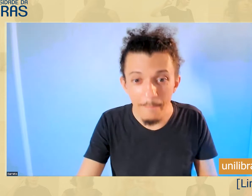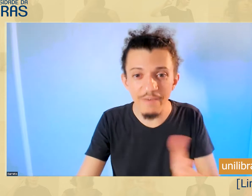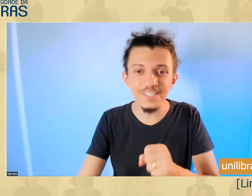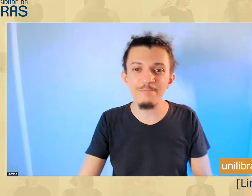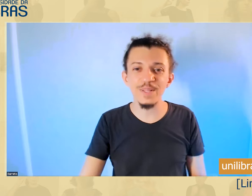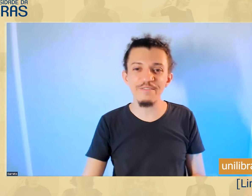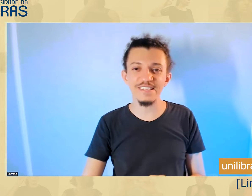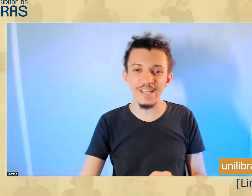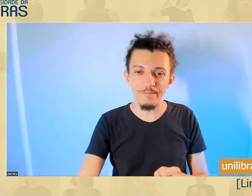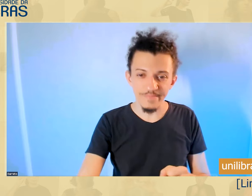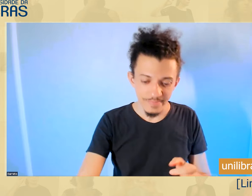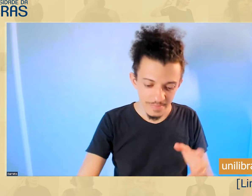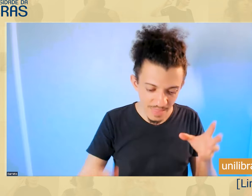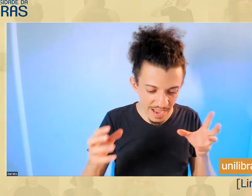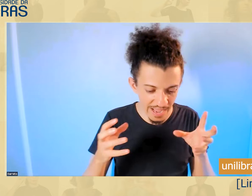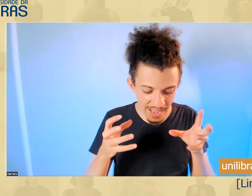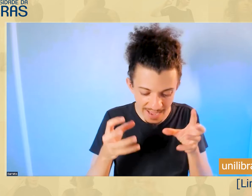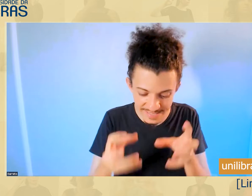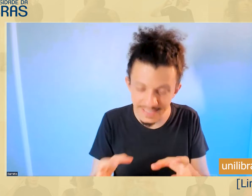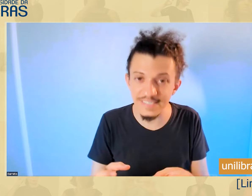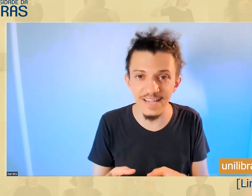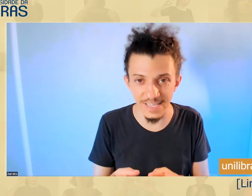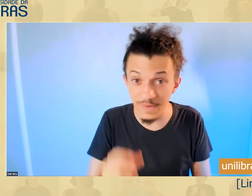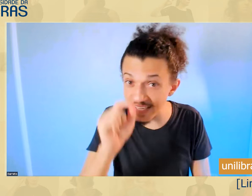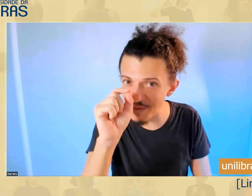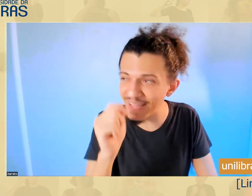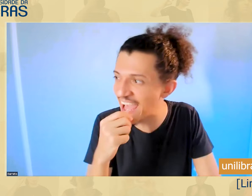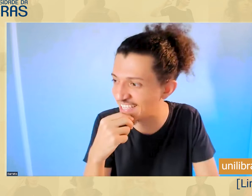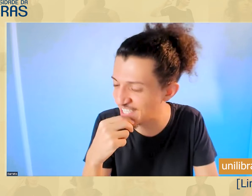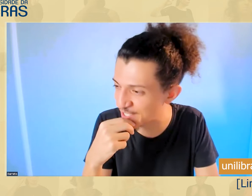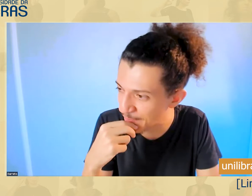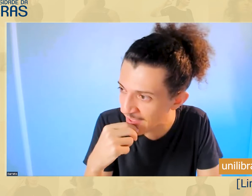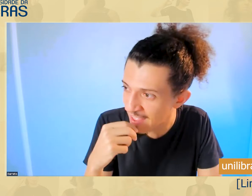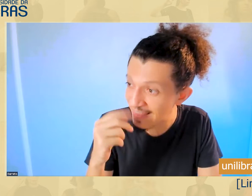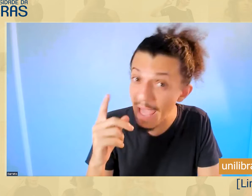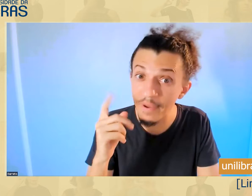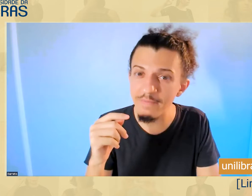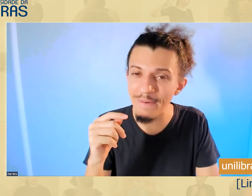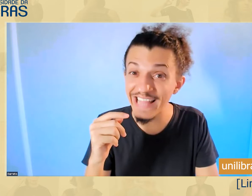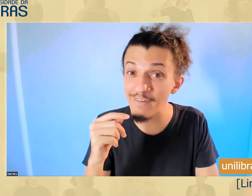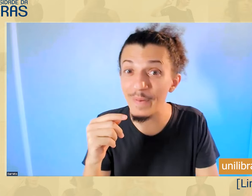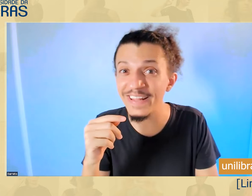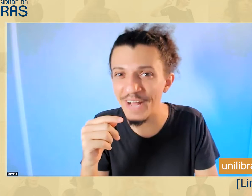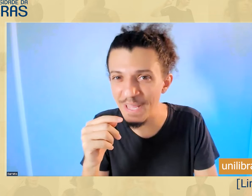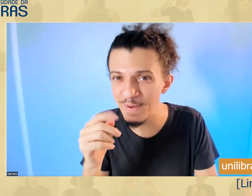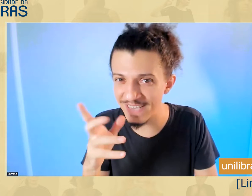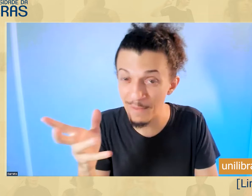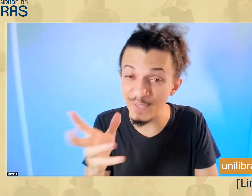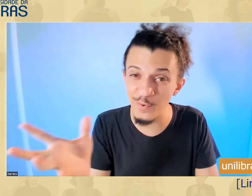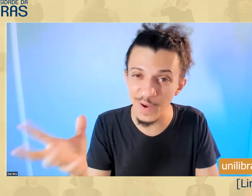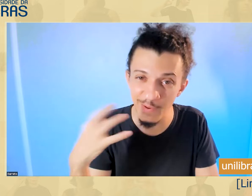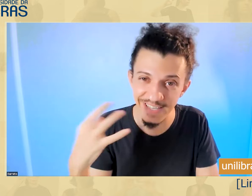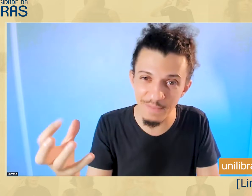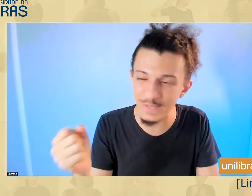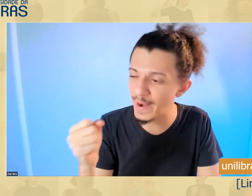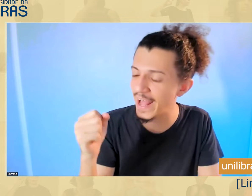ainda para você poder fazer a escrita de sinais. Para você ter uma ideia disso, na época que minha mãe estava aprendendo a Libras, né, ela